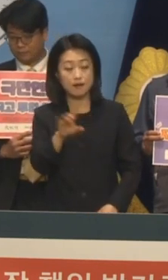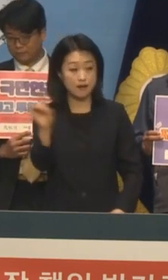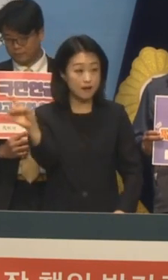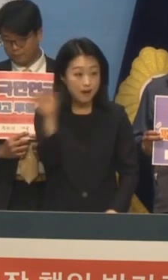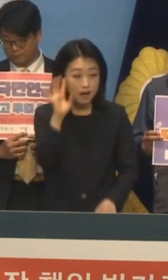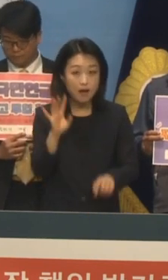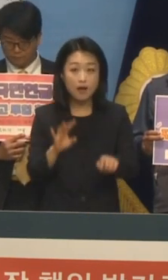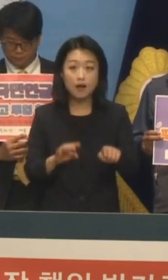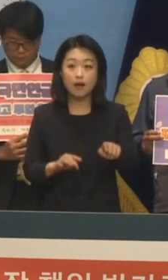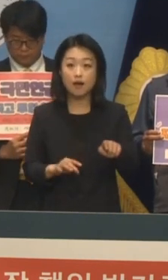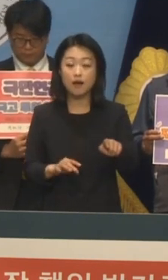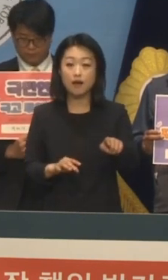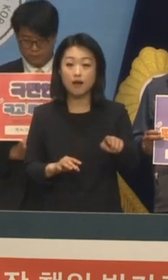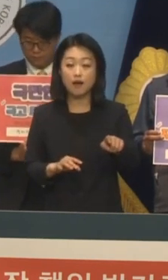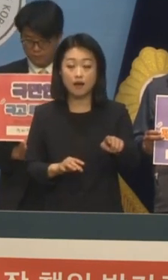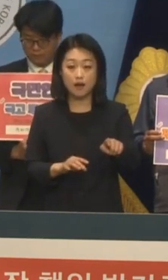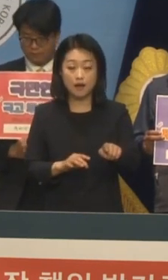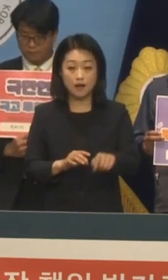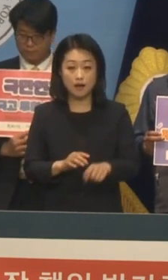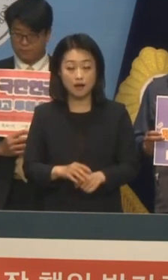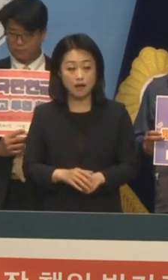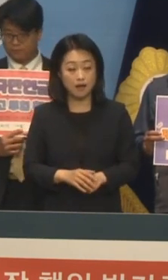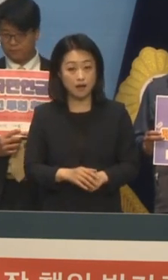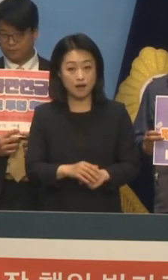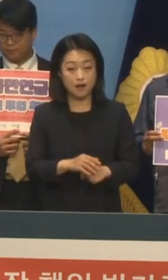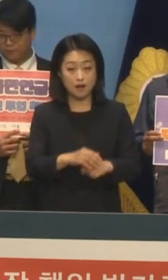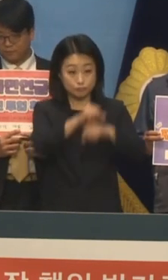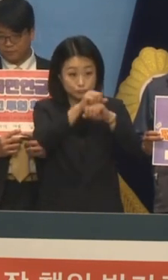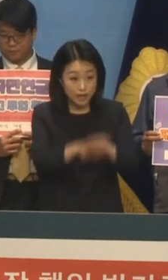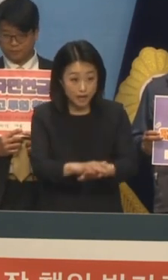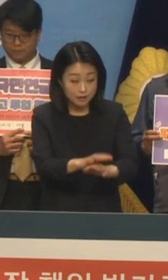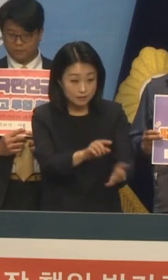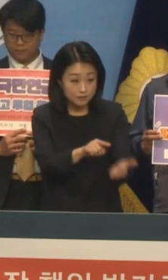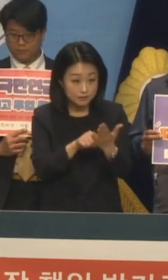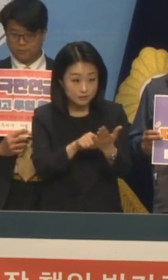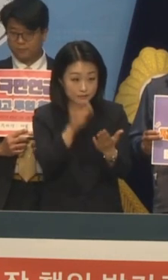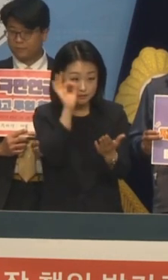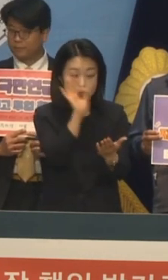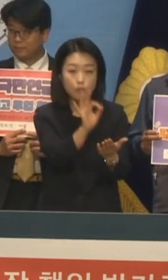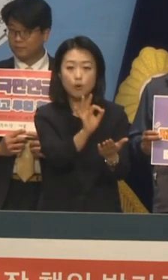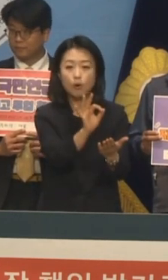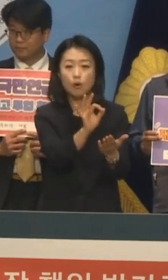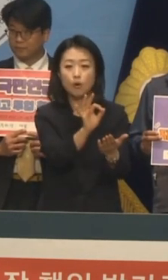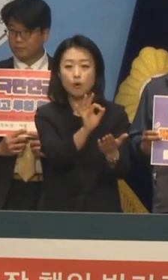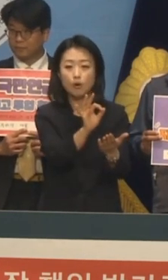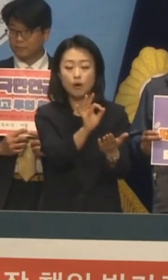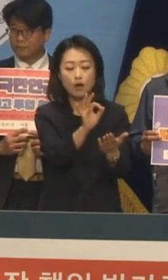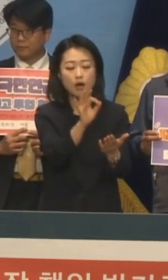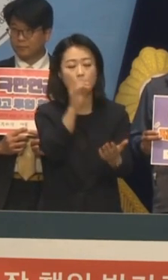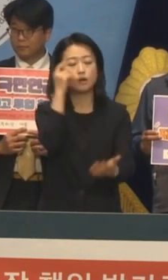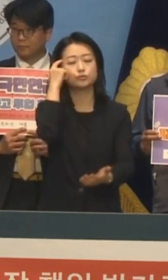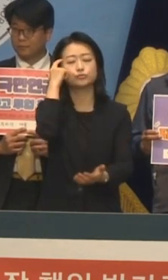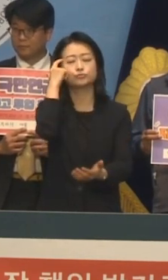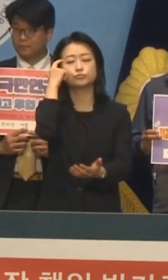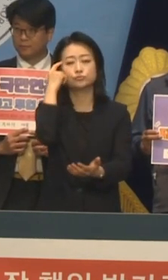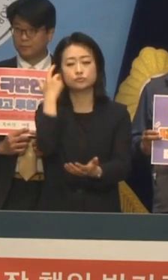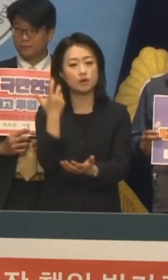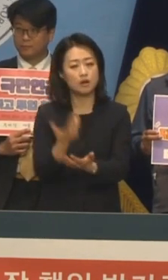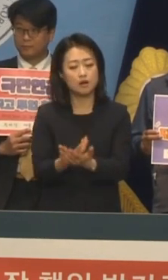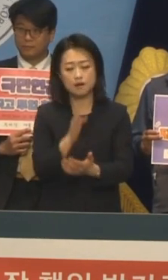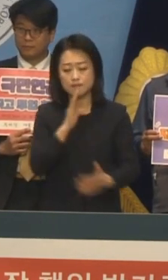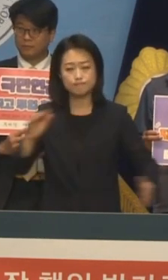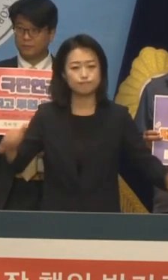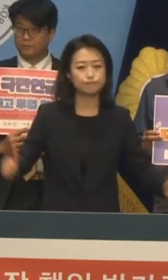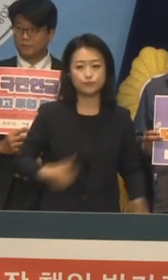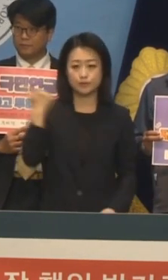급작스런 외유 발표, 이어지는 무산 소식에 분노하지